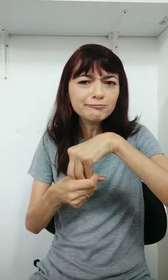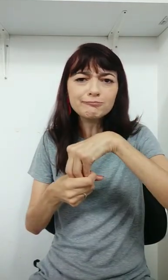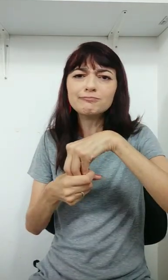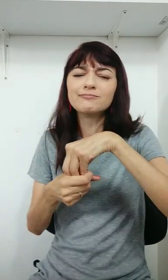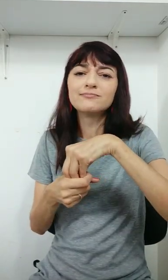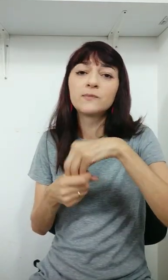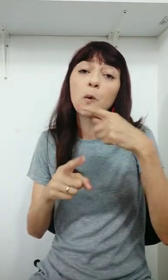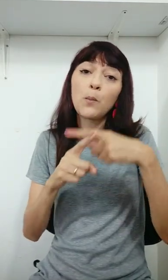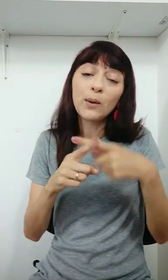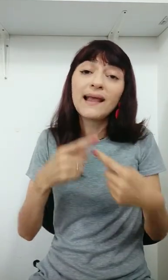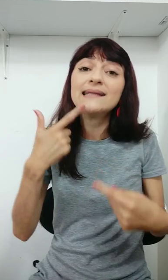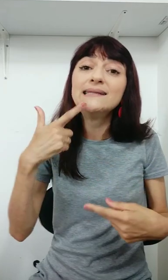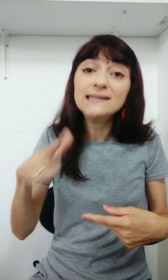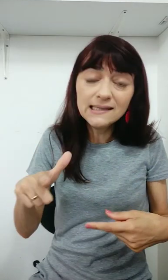da cultura surda.